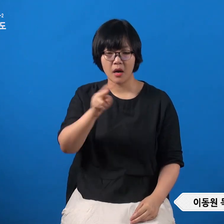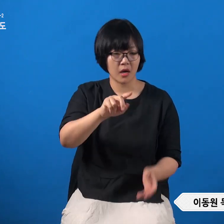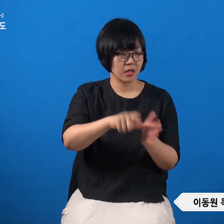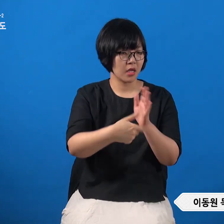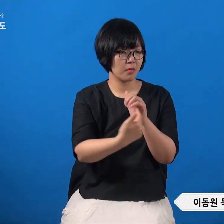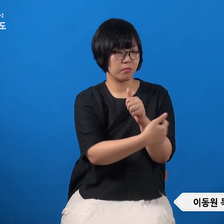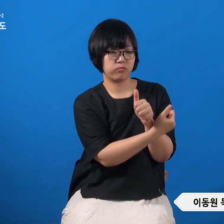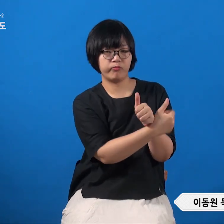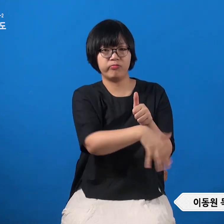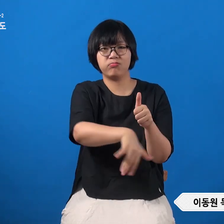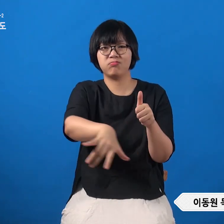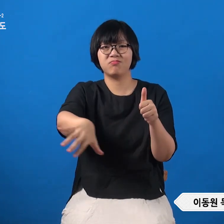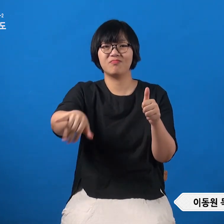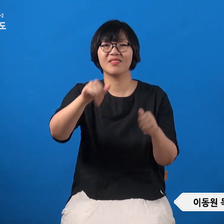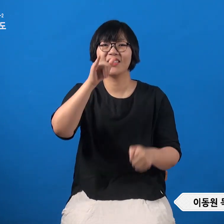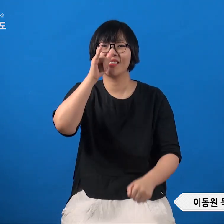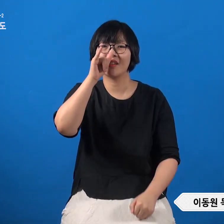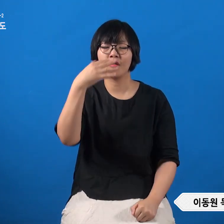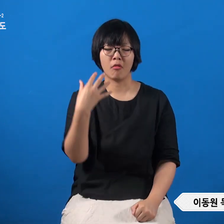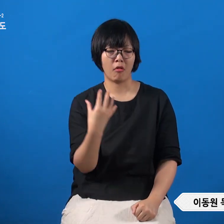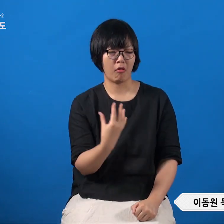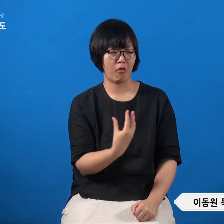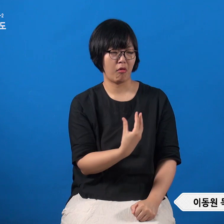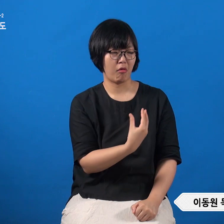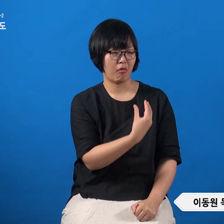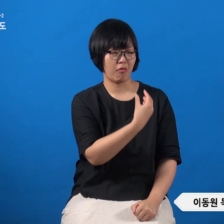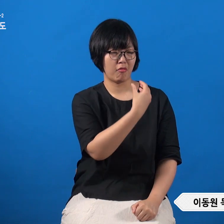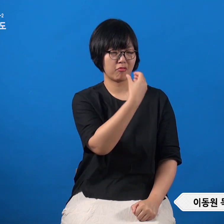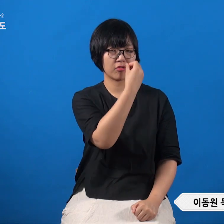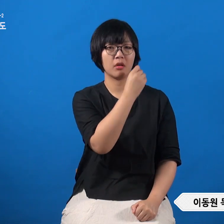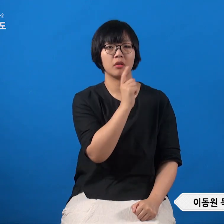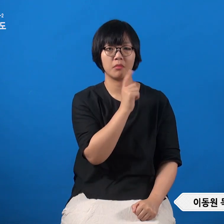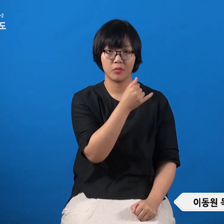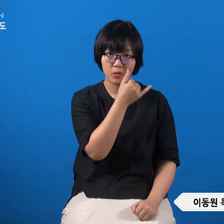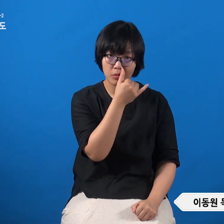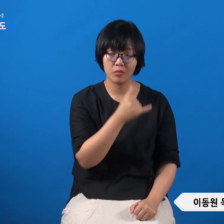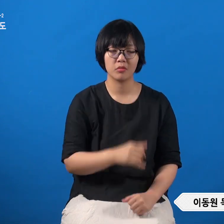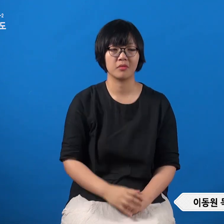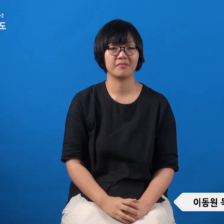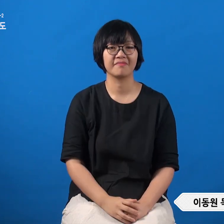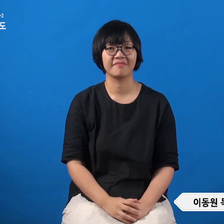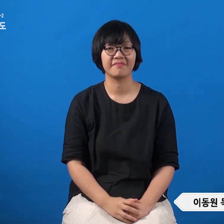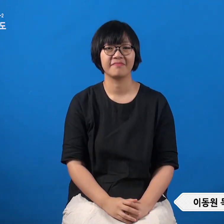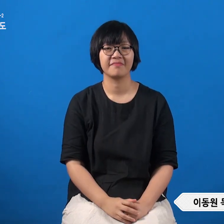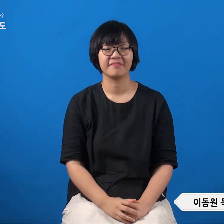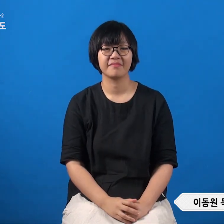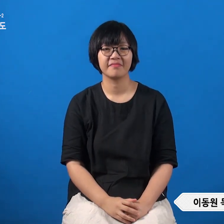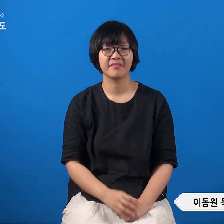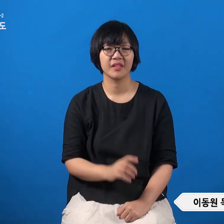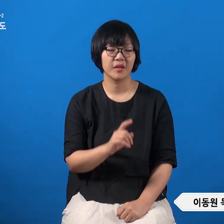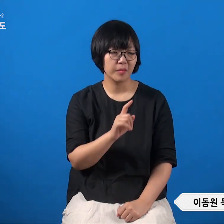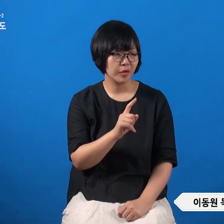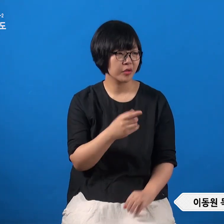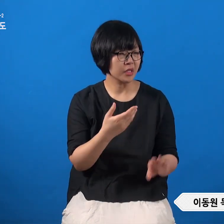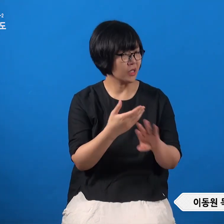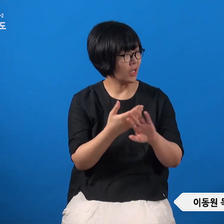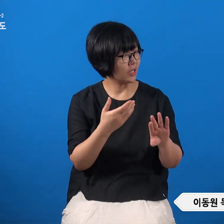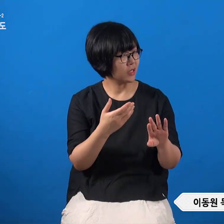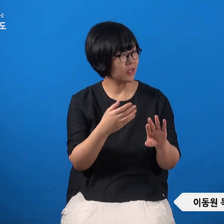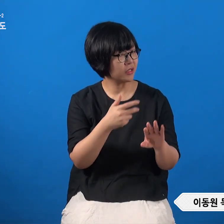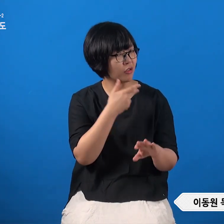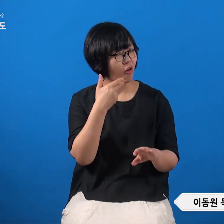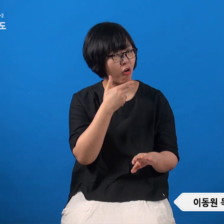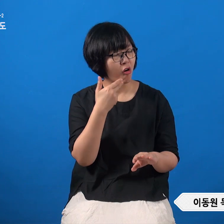여러 가지로 나와요. holiness, NIV에서 holiness, 거룩함이죠. 킹 제임스